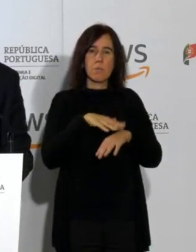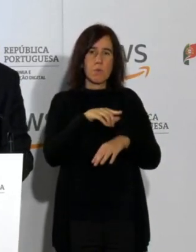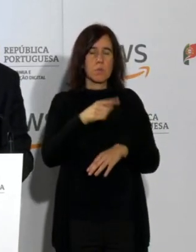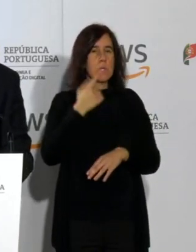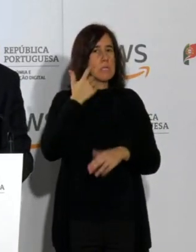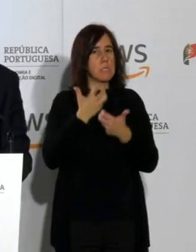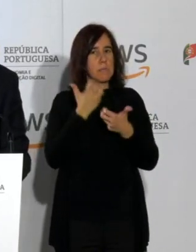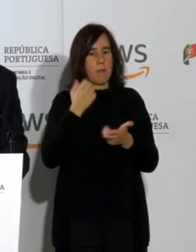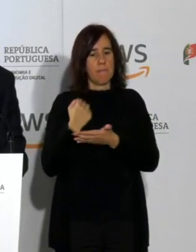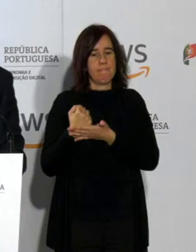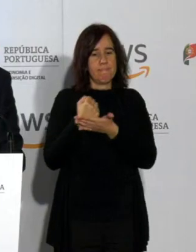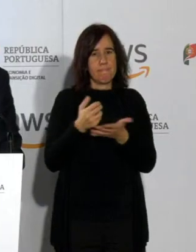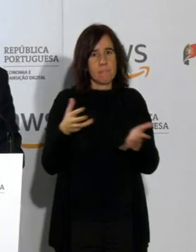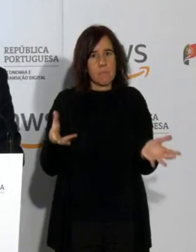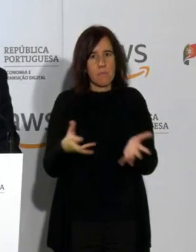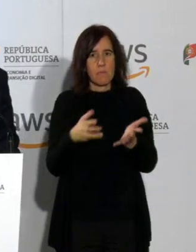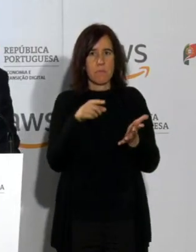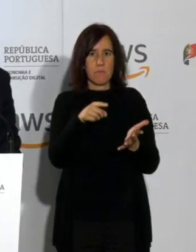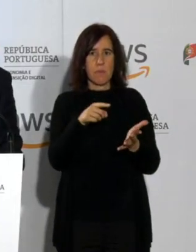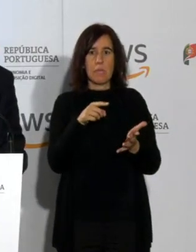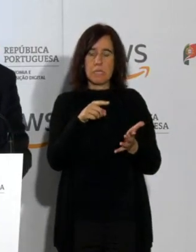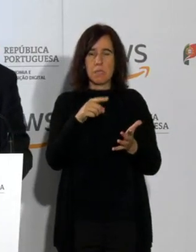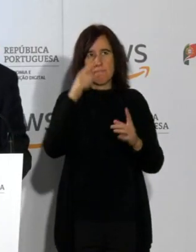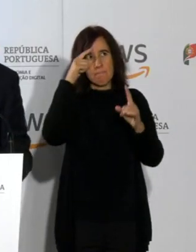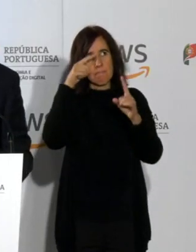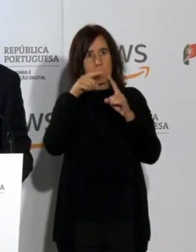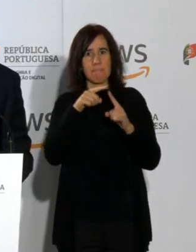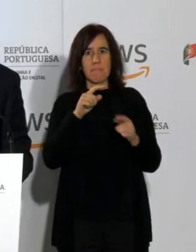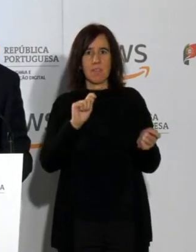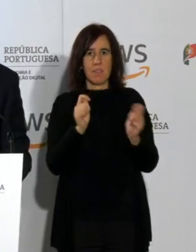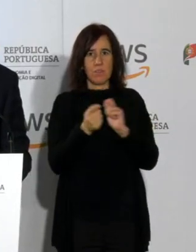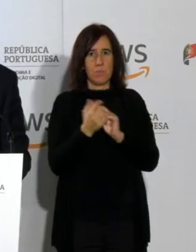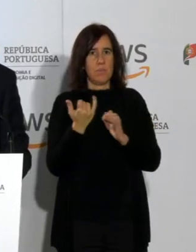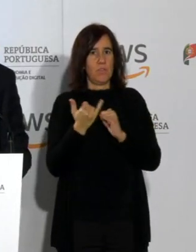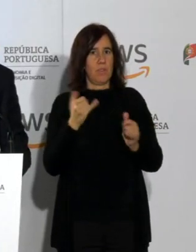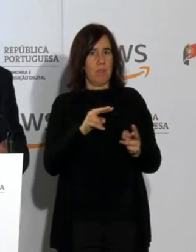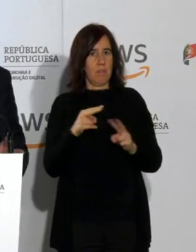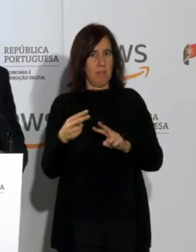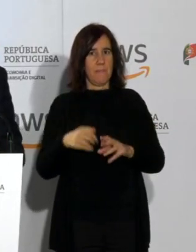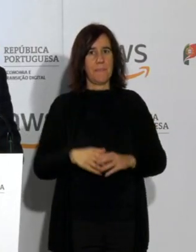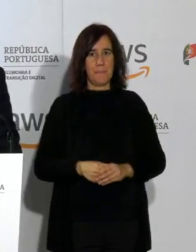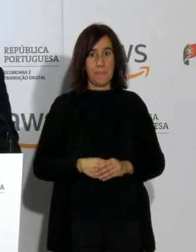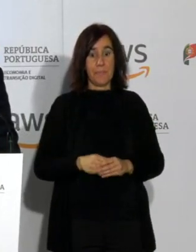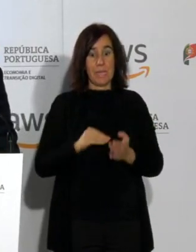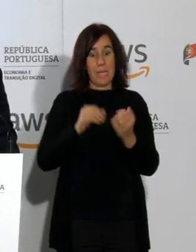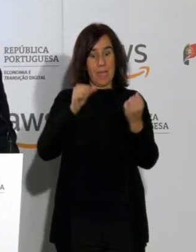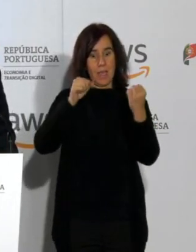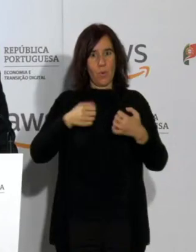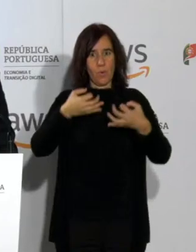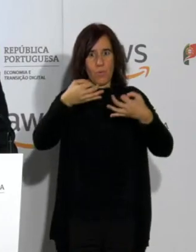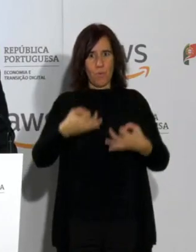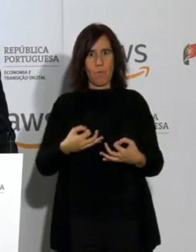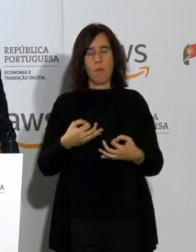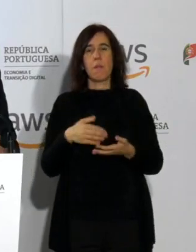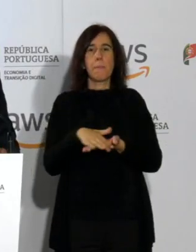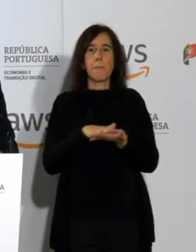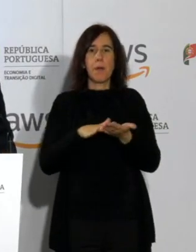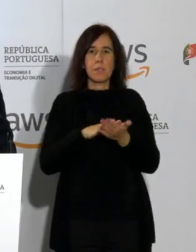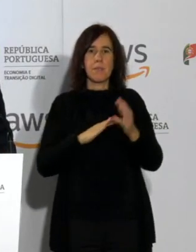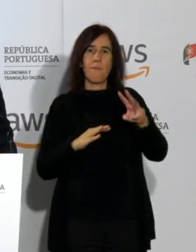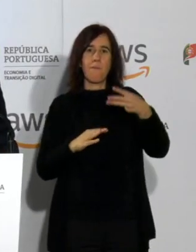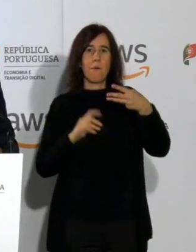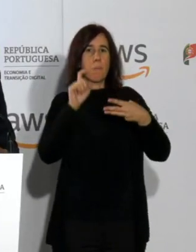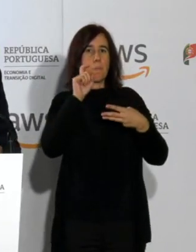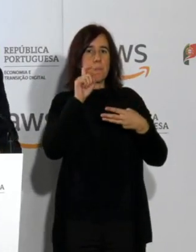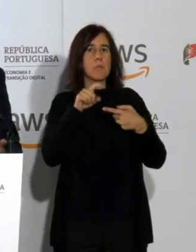seu contributo na concretização deste desígnio da transformação digital. O acordo que hoje aqui se formaliza baseia-se nos três